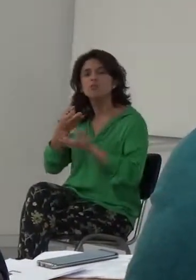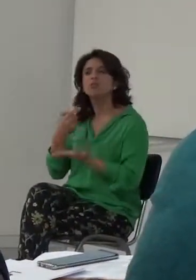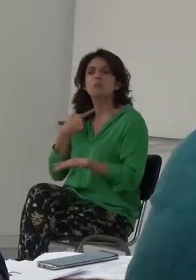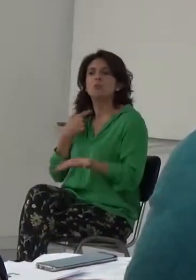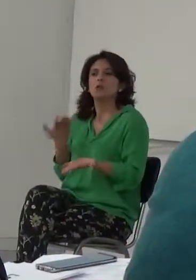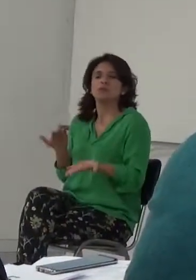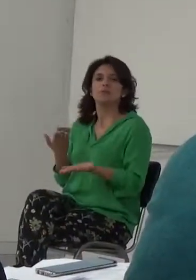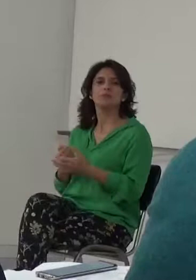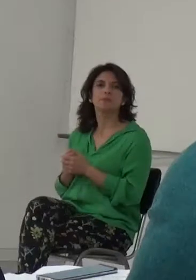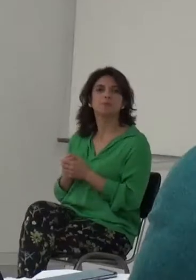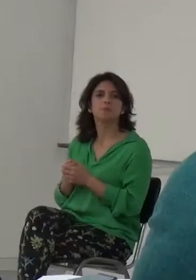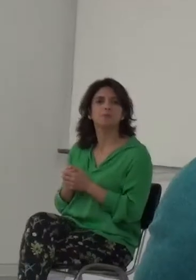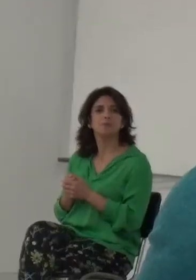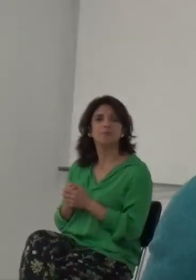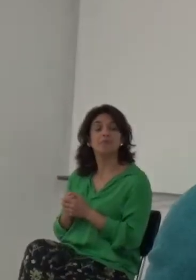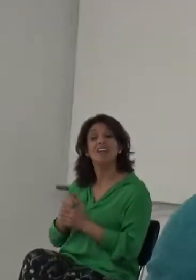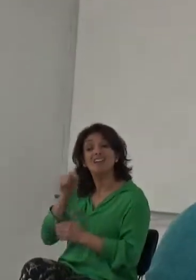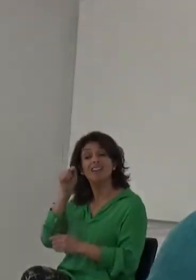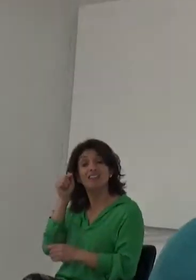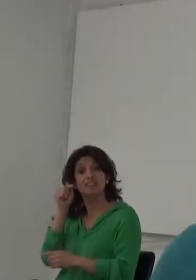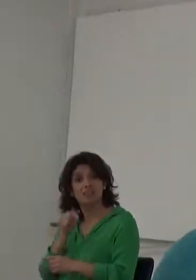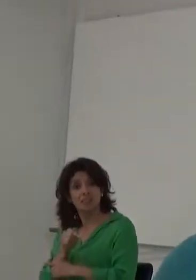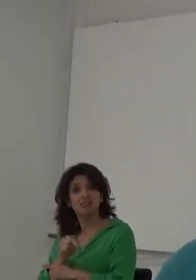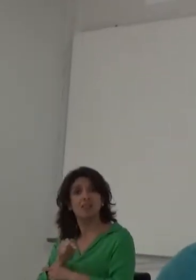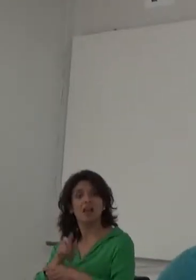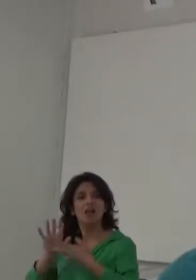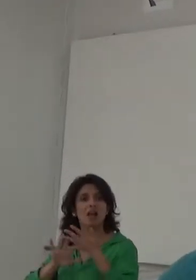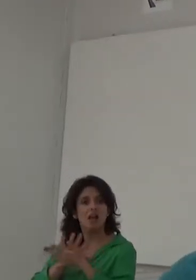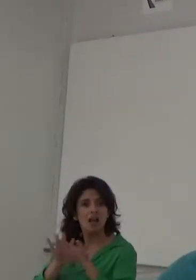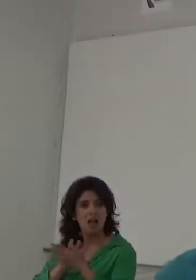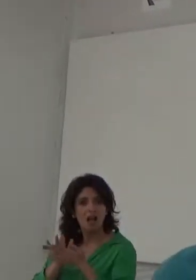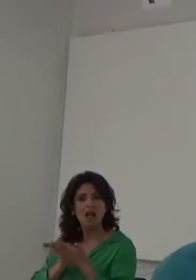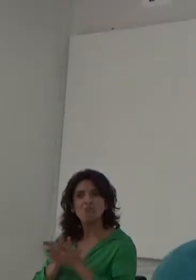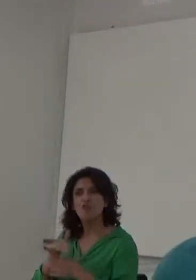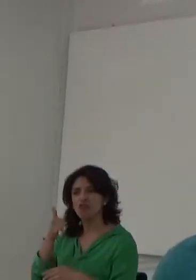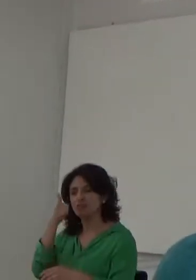qué? Porque en este ejemplo, los tiempos